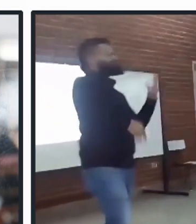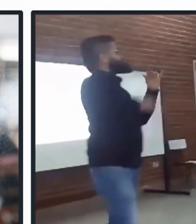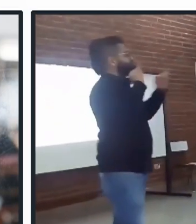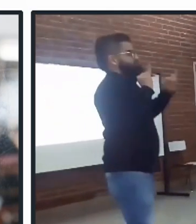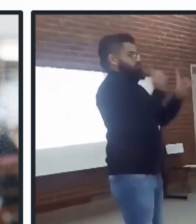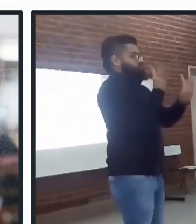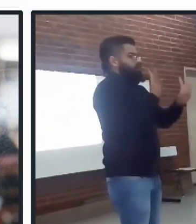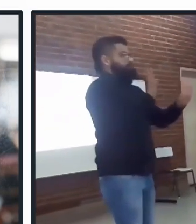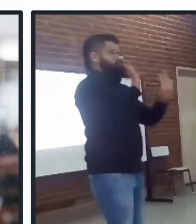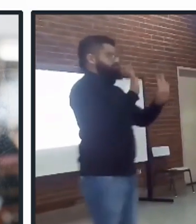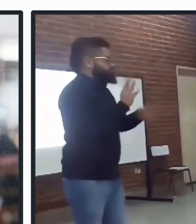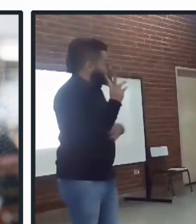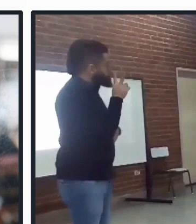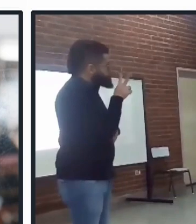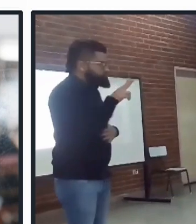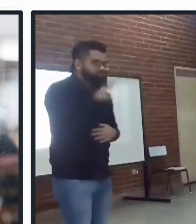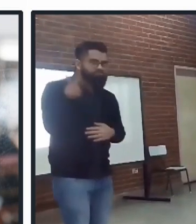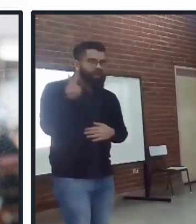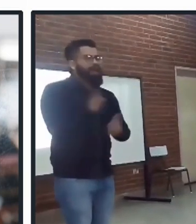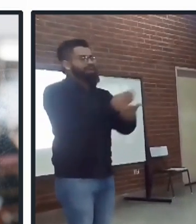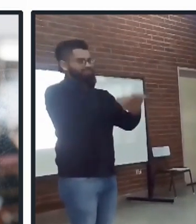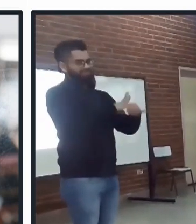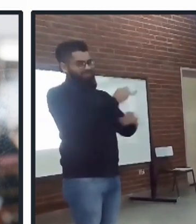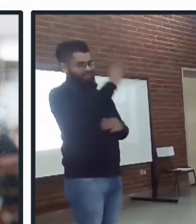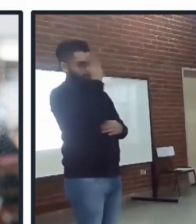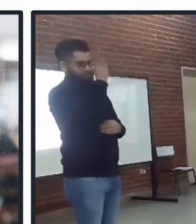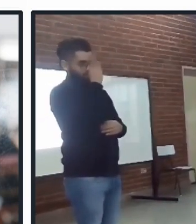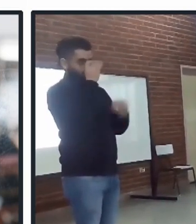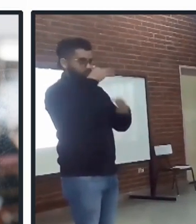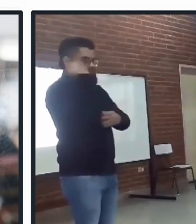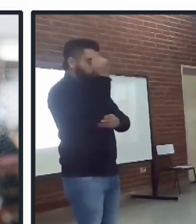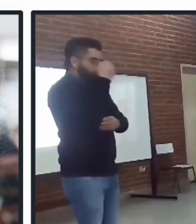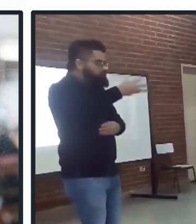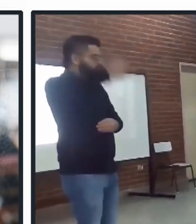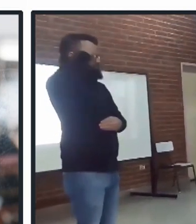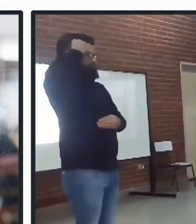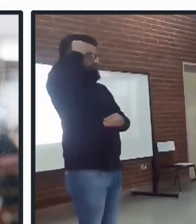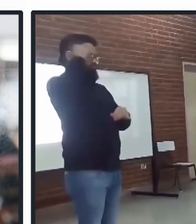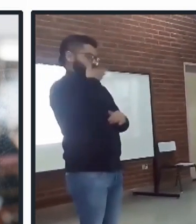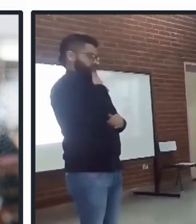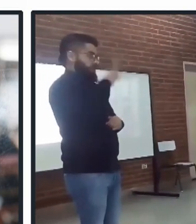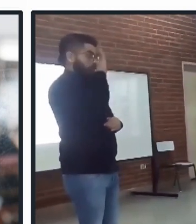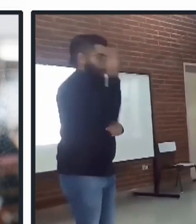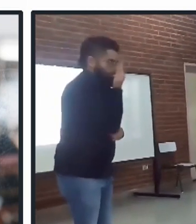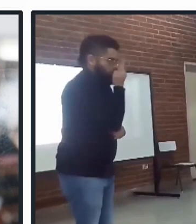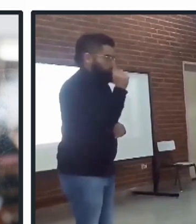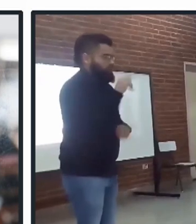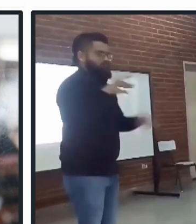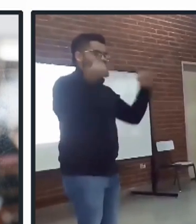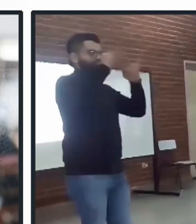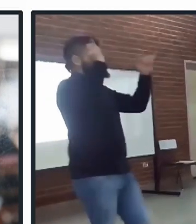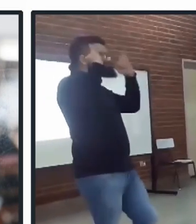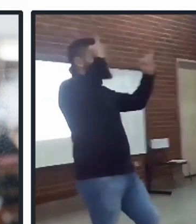Entonces la persona sorda es una persona muy concreta, pero ellos se hacen entender y ellos te